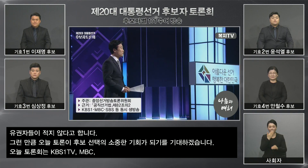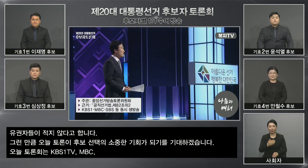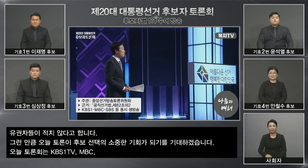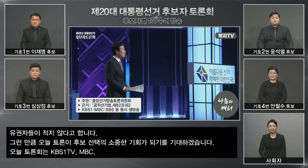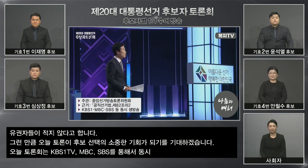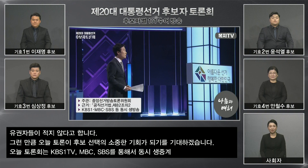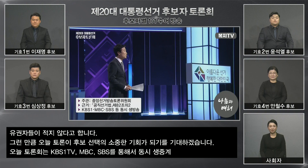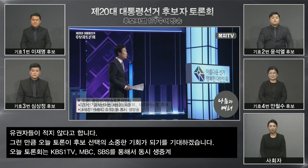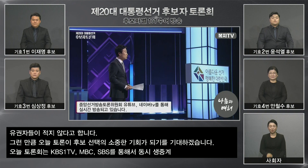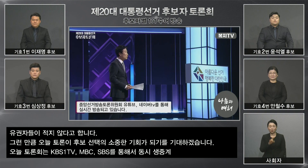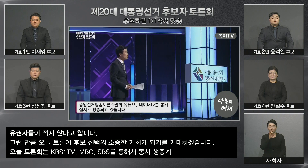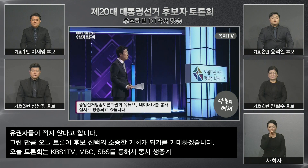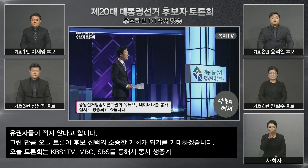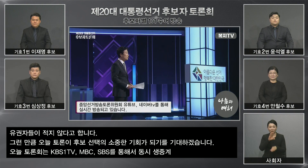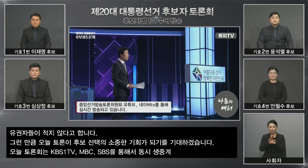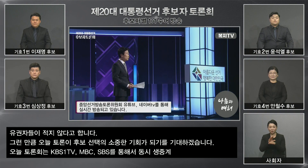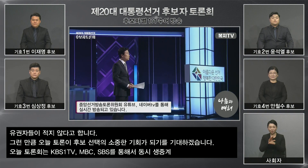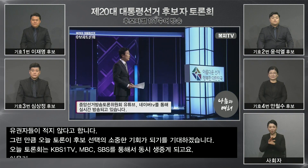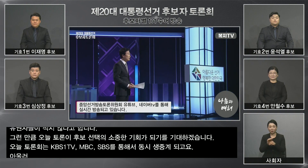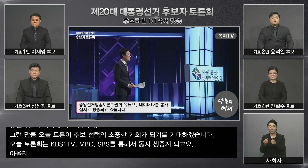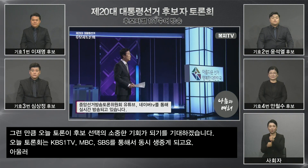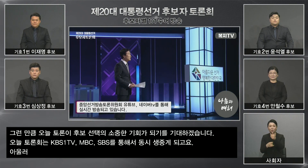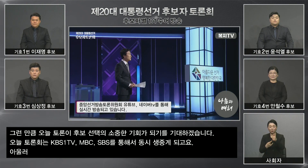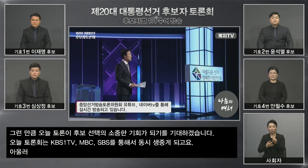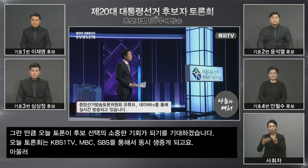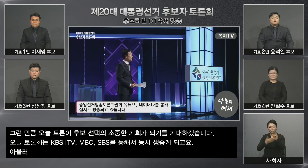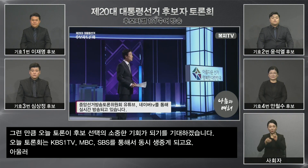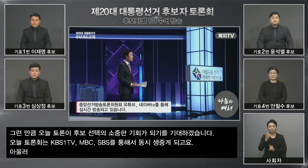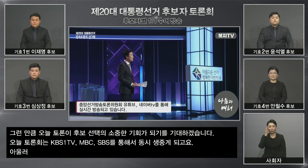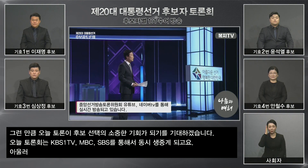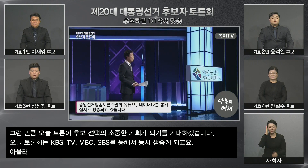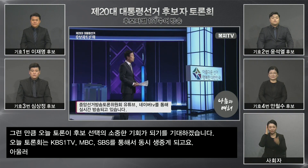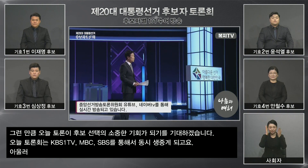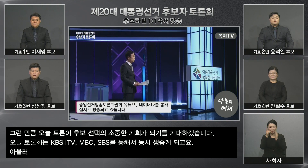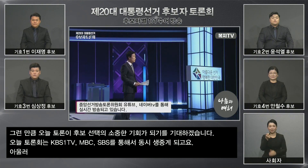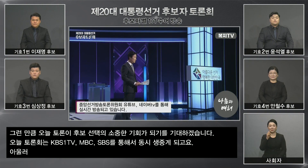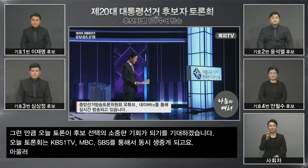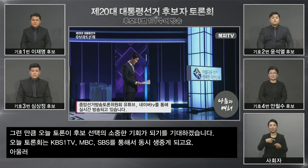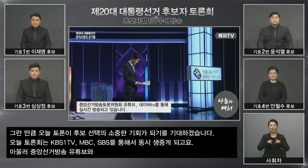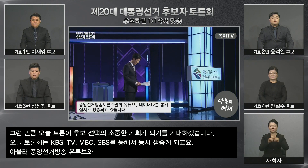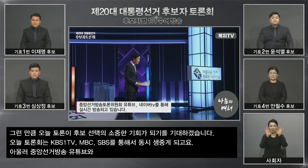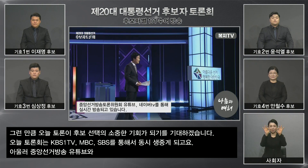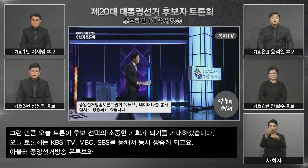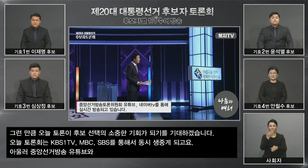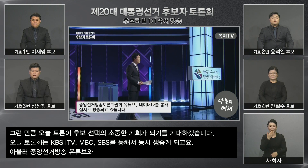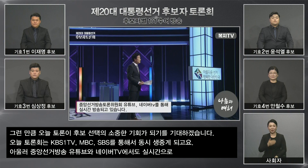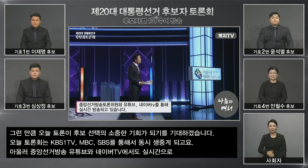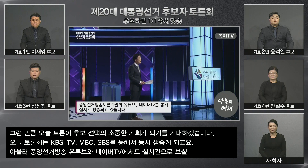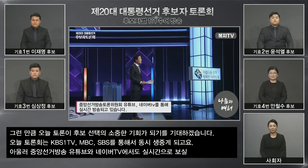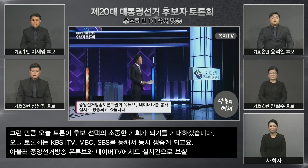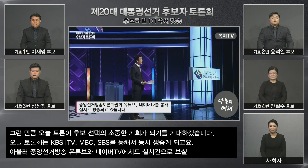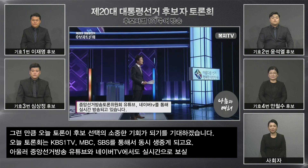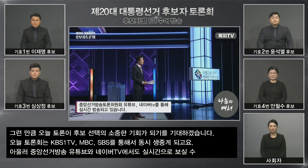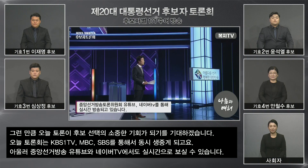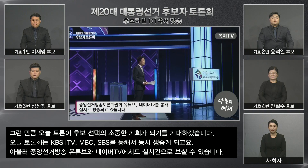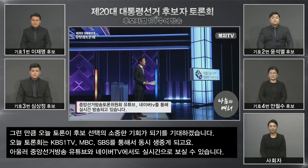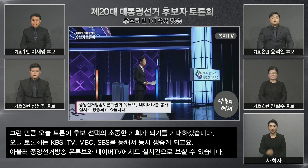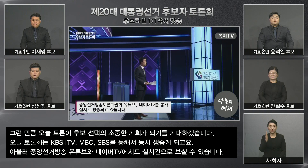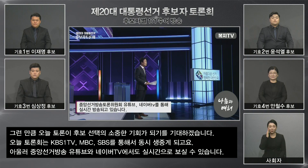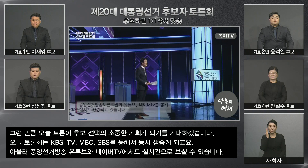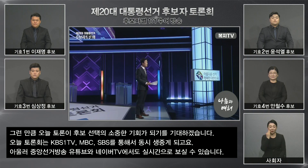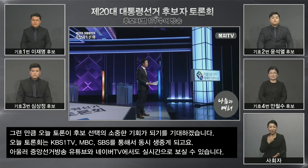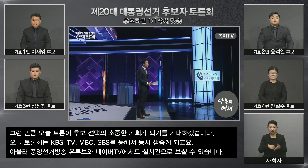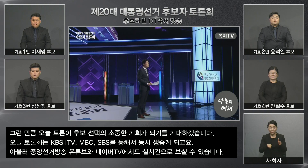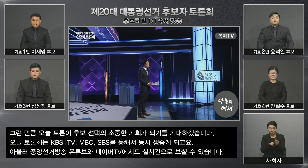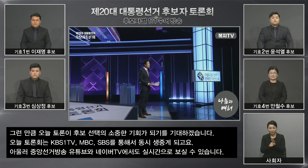아울러 중앙선거방송토론위원회 유튜브와 네이버 TV에서도 실시간으로 보실 수 있습니다. 청각장애 선거인